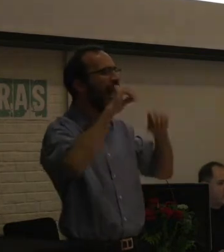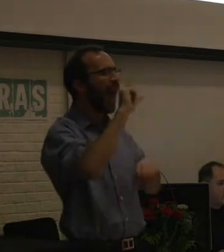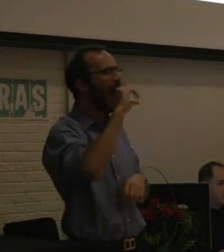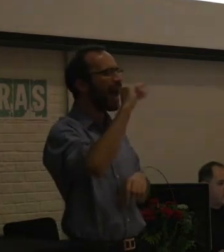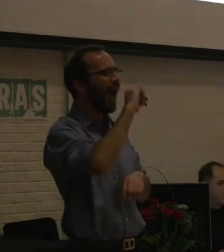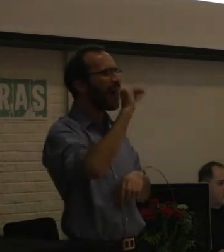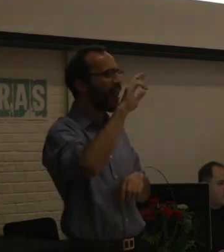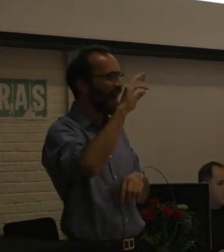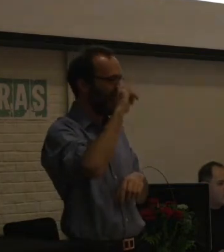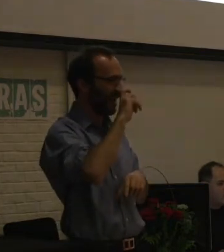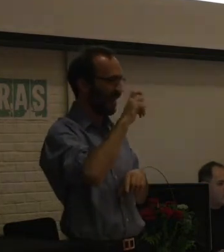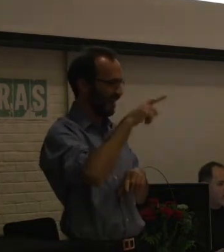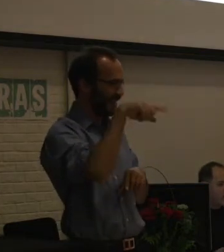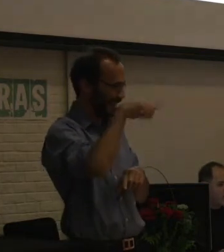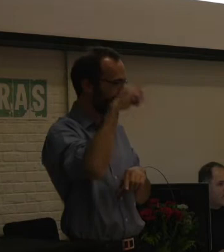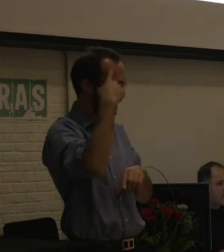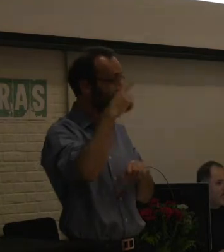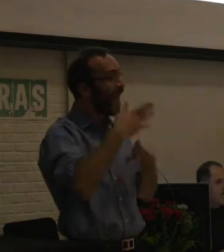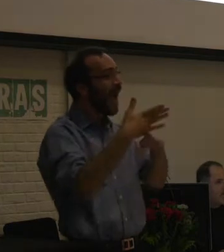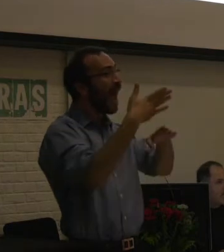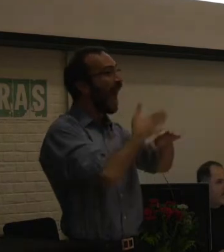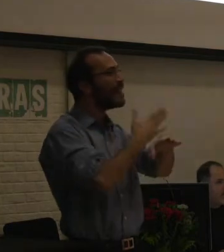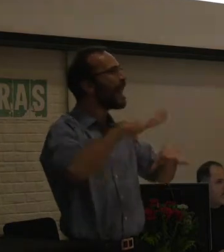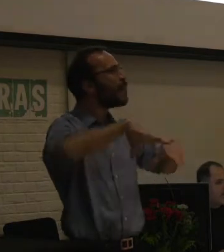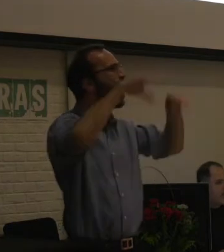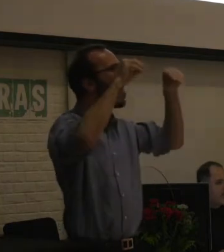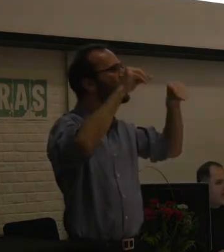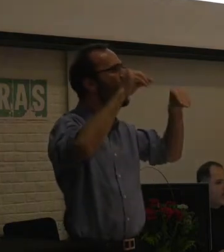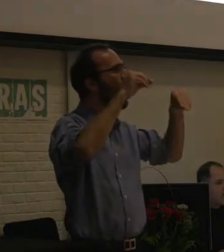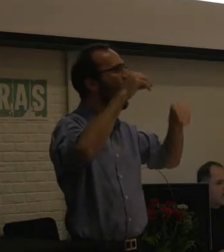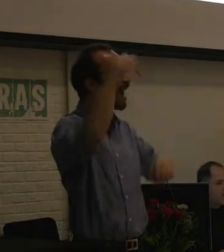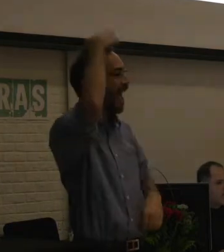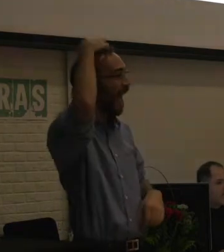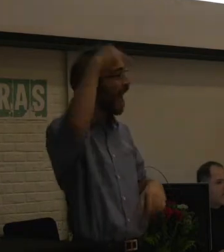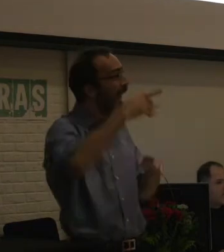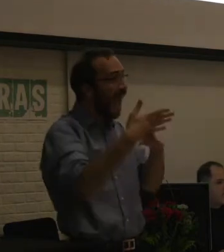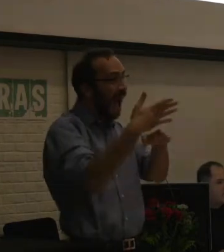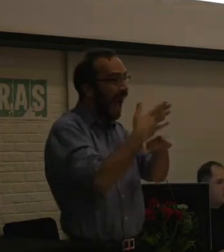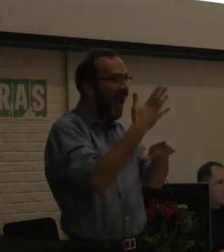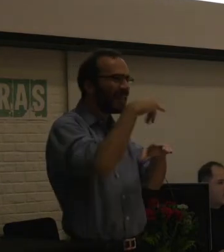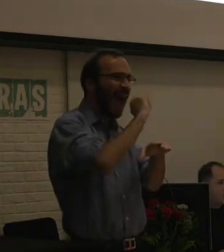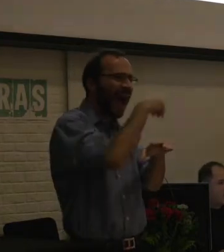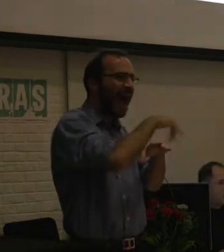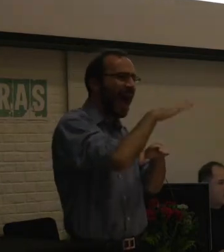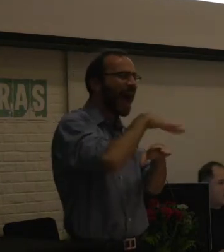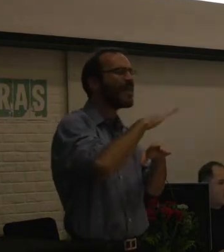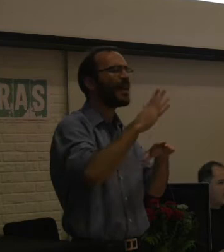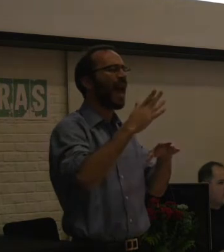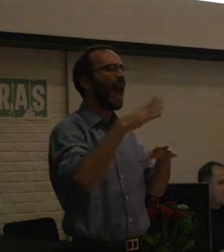Real teníamos un Alcázar que albergaba una colección de por lo menos unas 2.000 obras